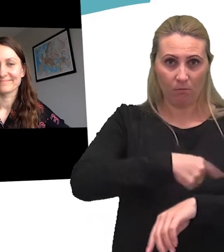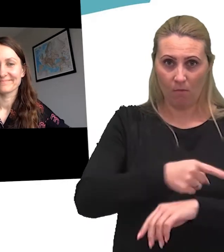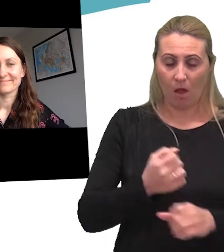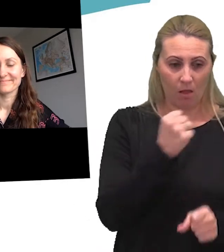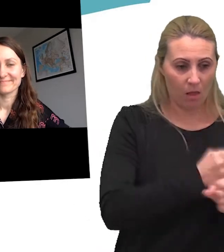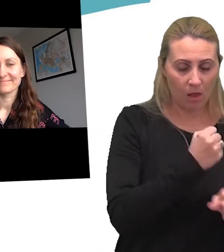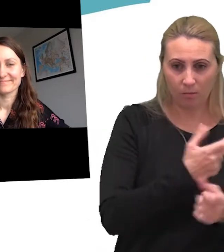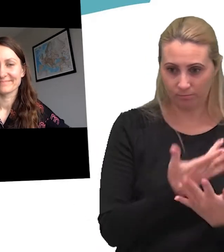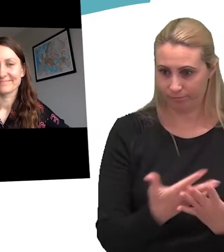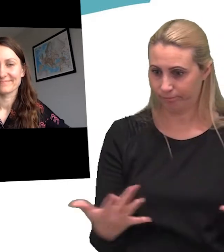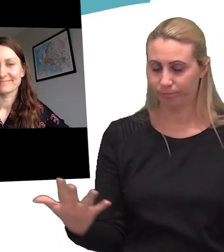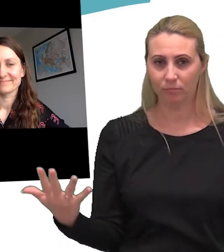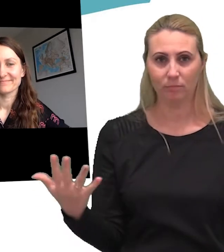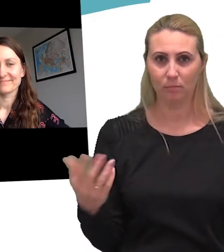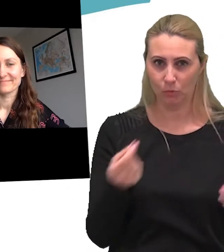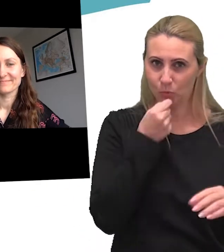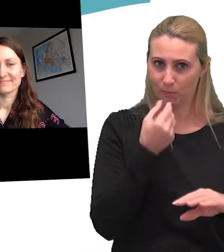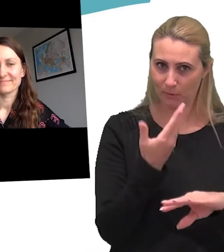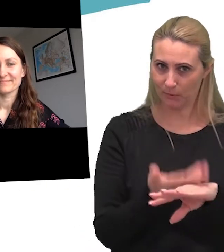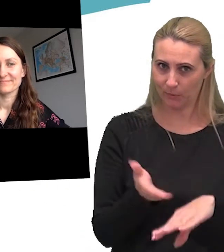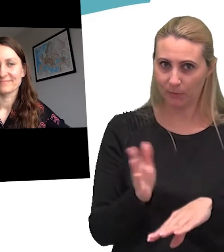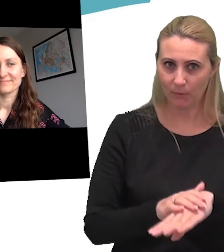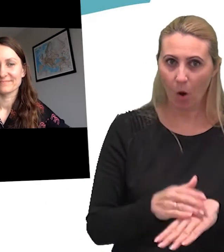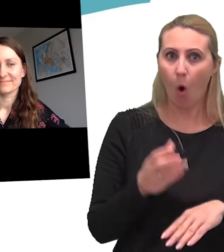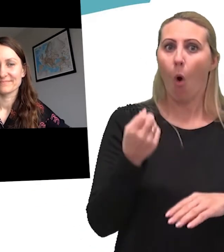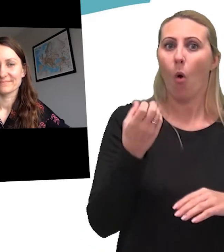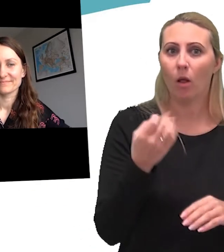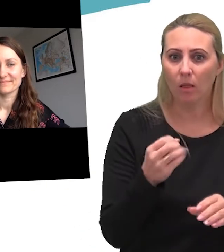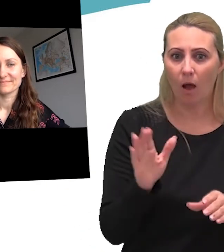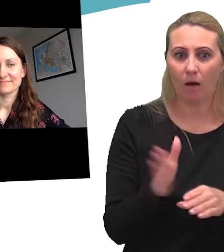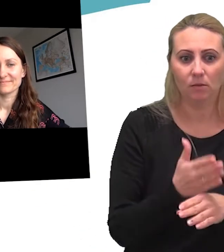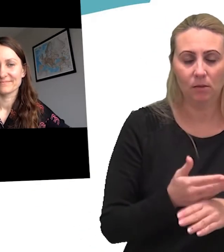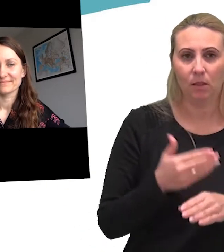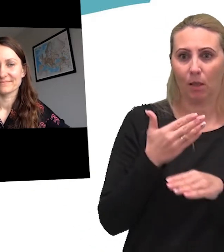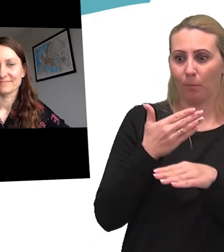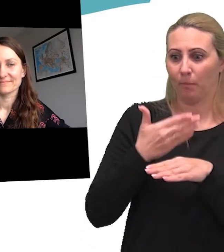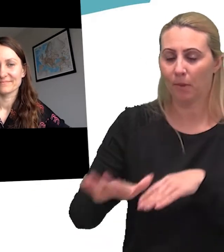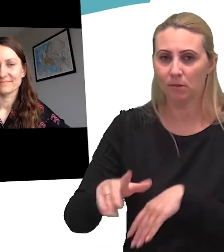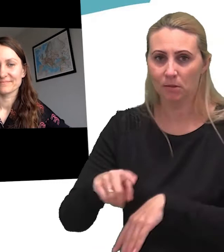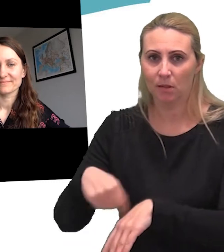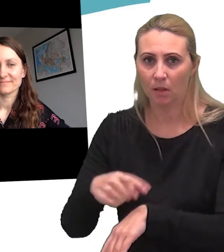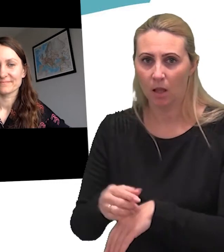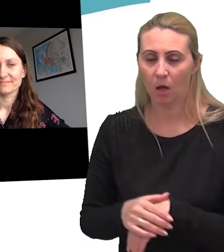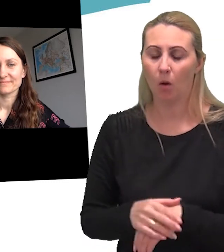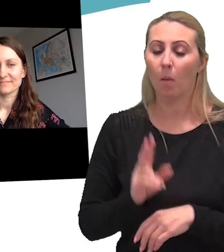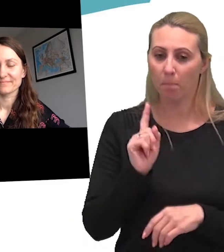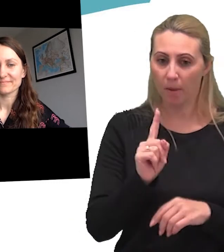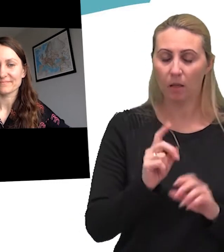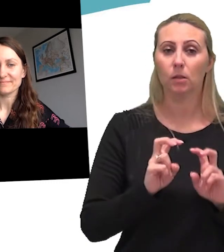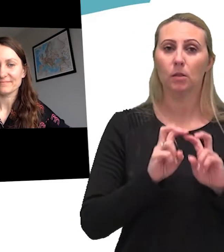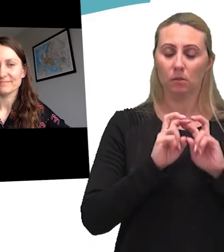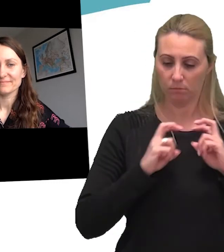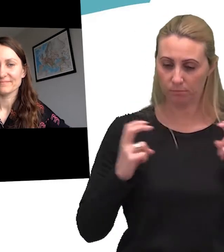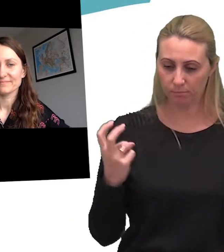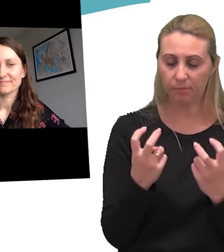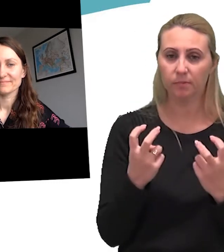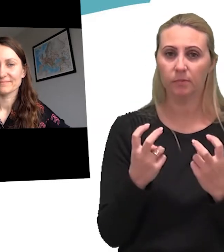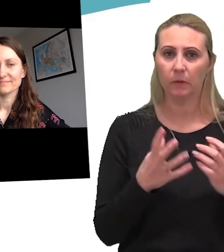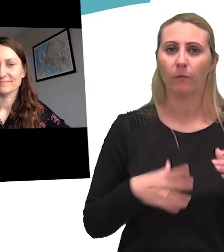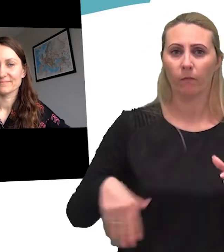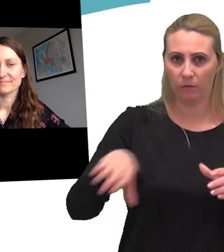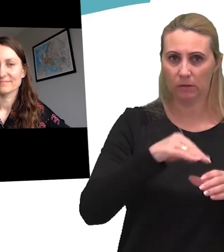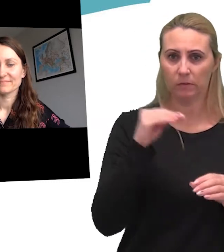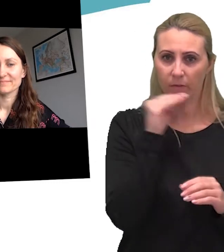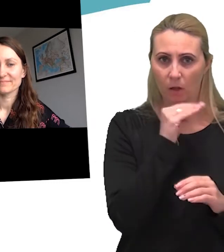asmenyje. Tai gali būti sudėtinga dar ir skirti to laiko, bet mes valgom visi ir tas laikas gali